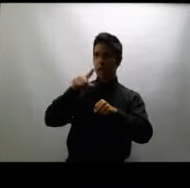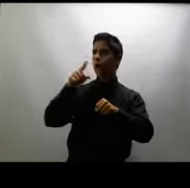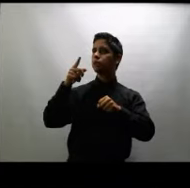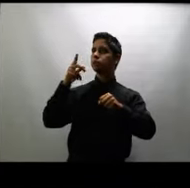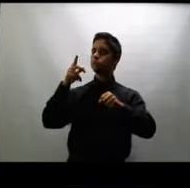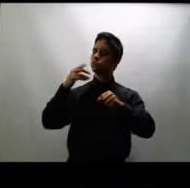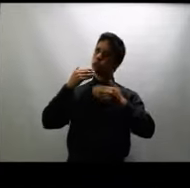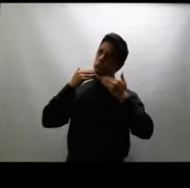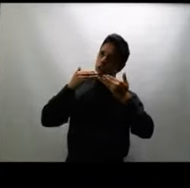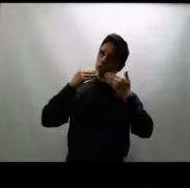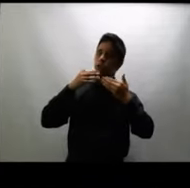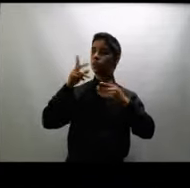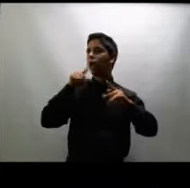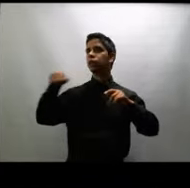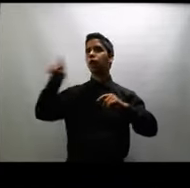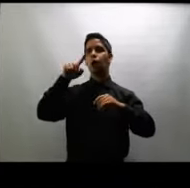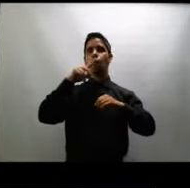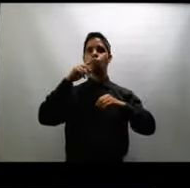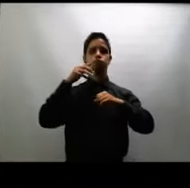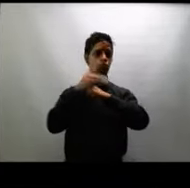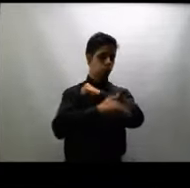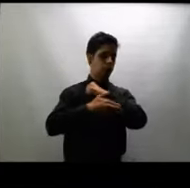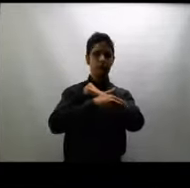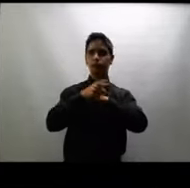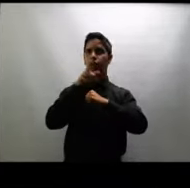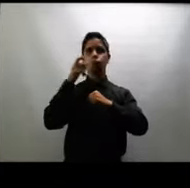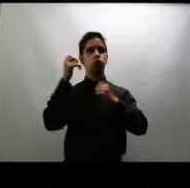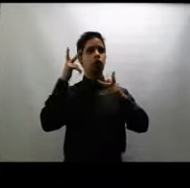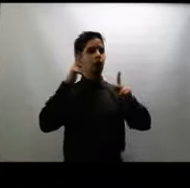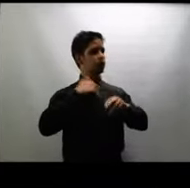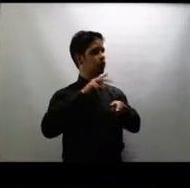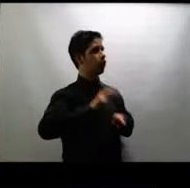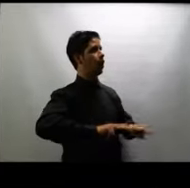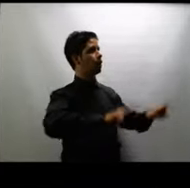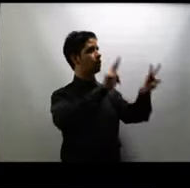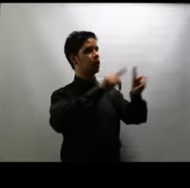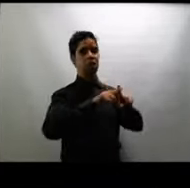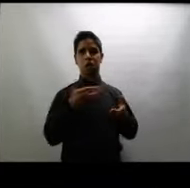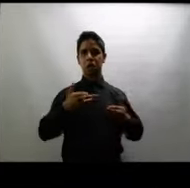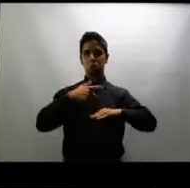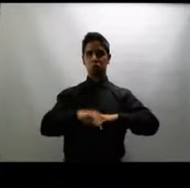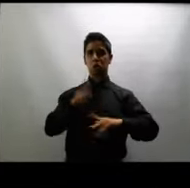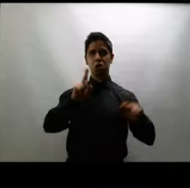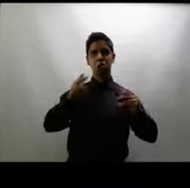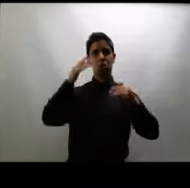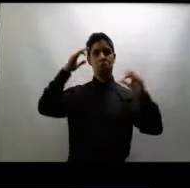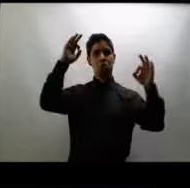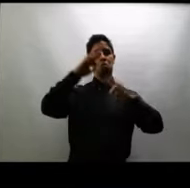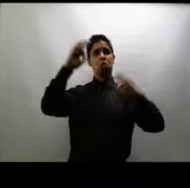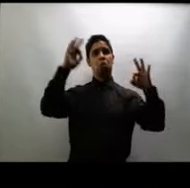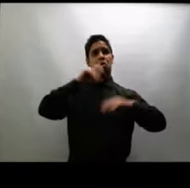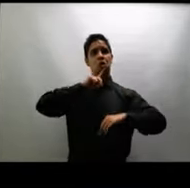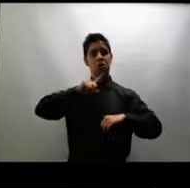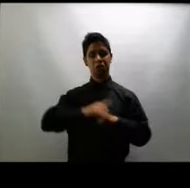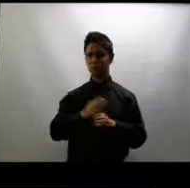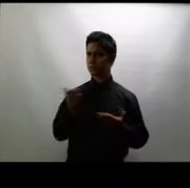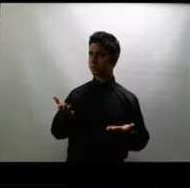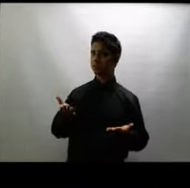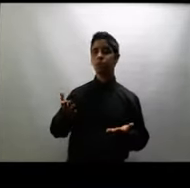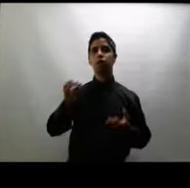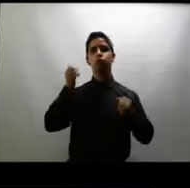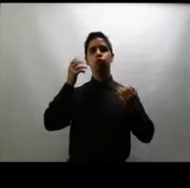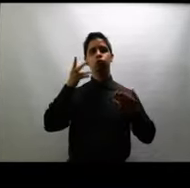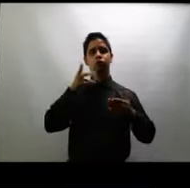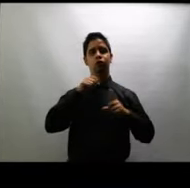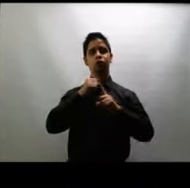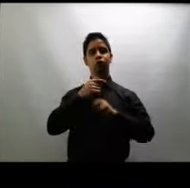y admirados en el mundo entero, y muchas veces aquí la gente no se entera. Y yo creo que mucha parte de esa